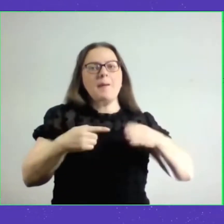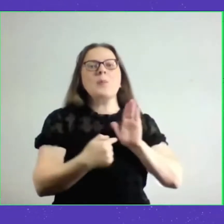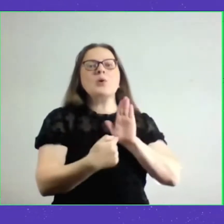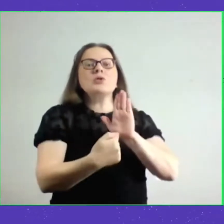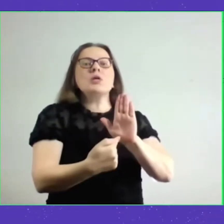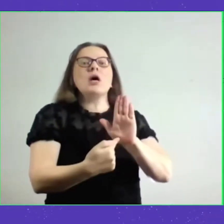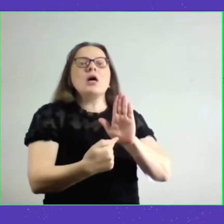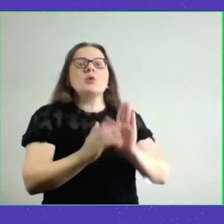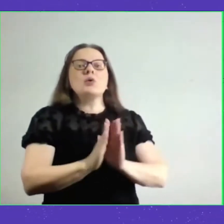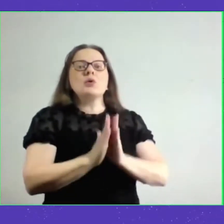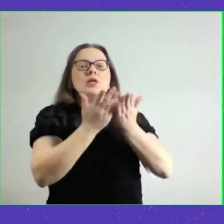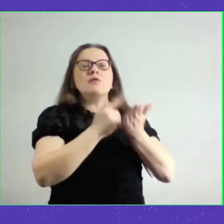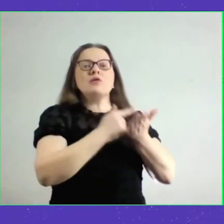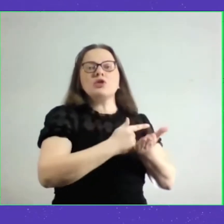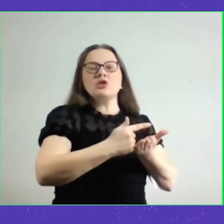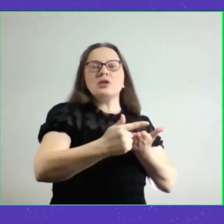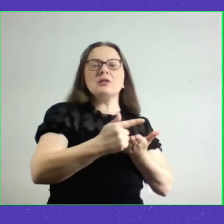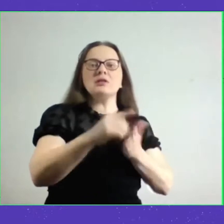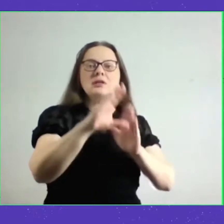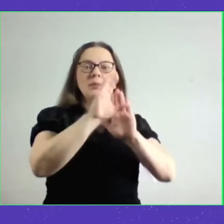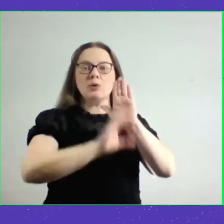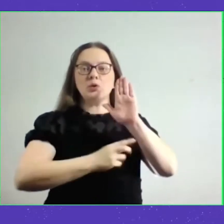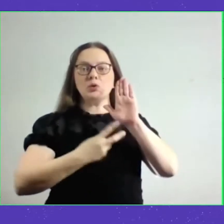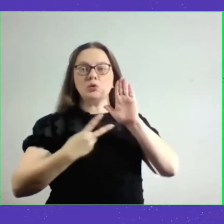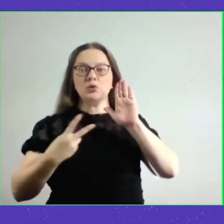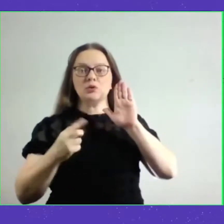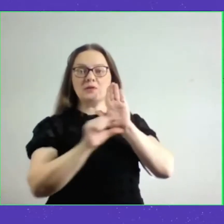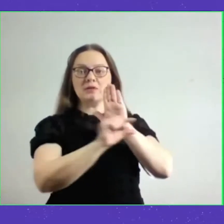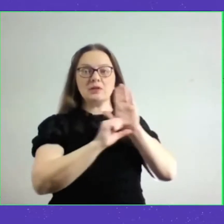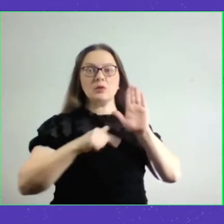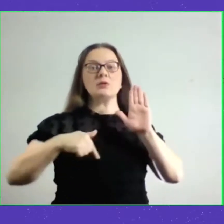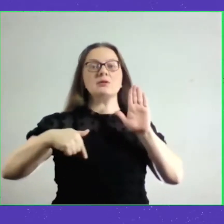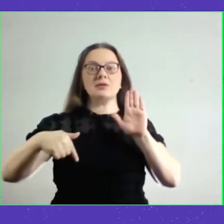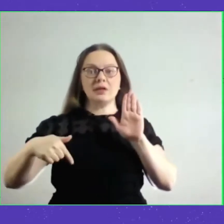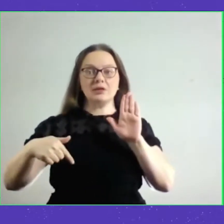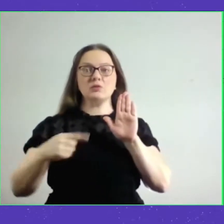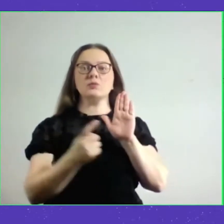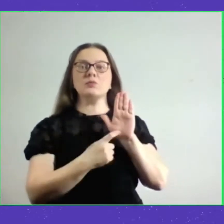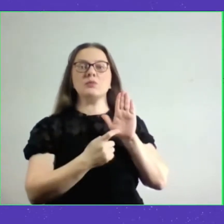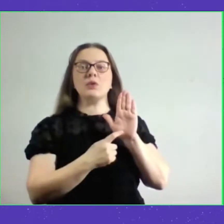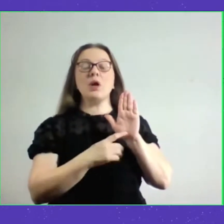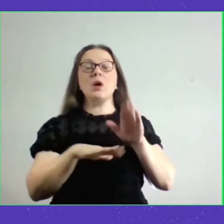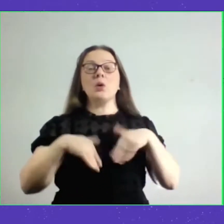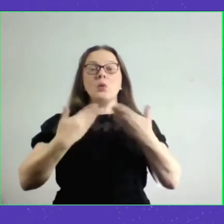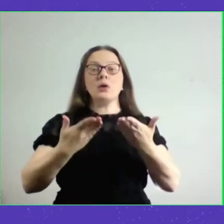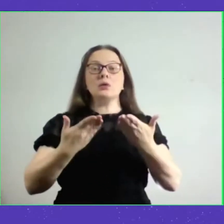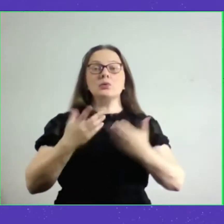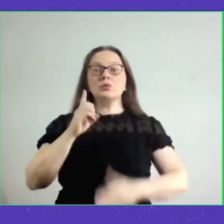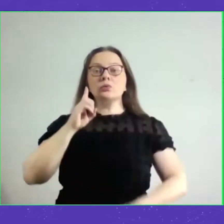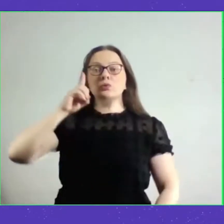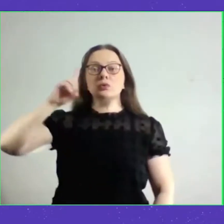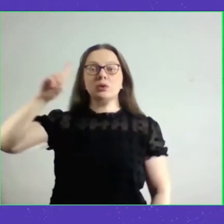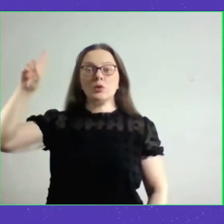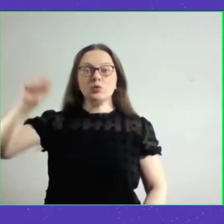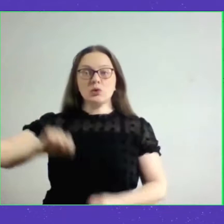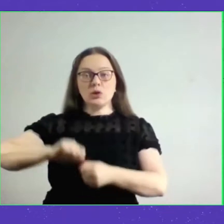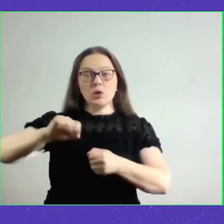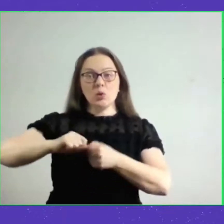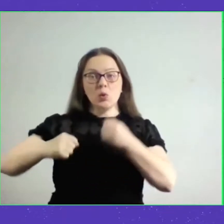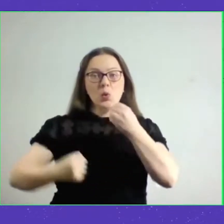Versículo 7, e ali, quando Deus formou o homem, a única